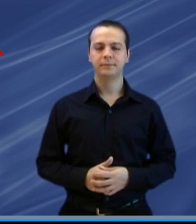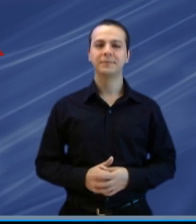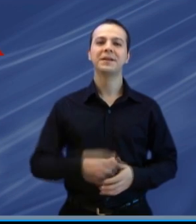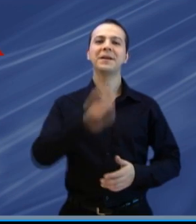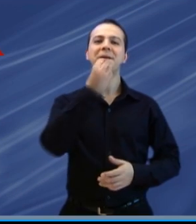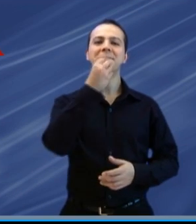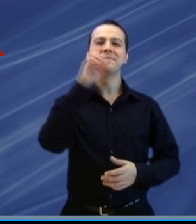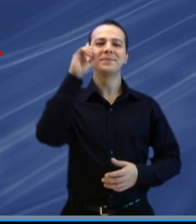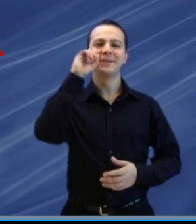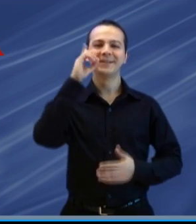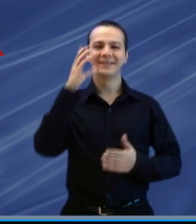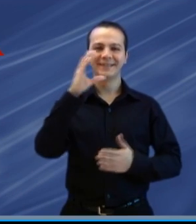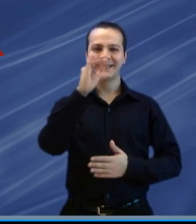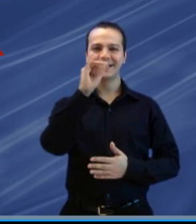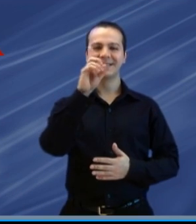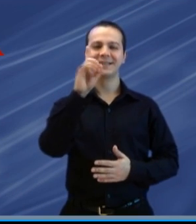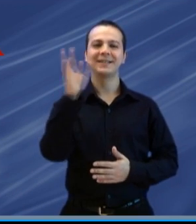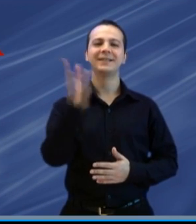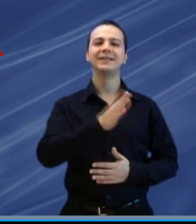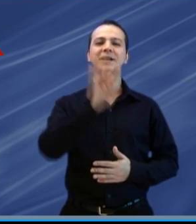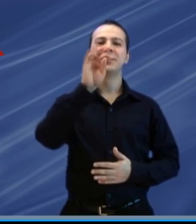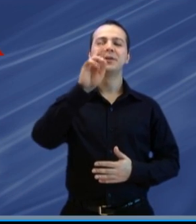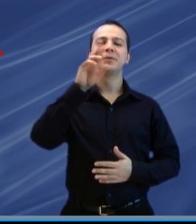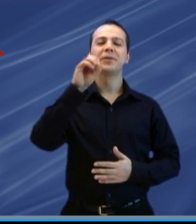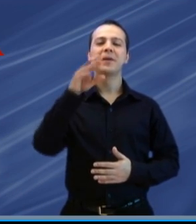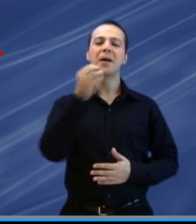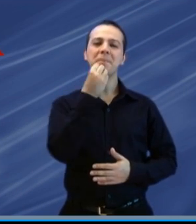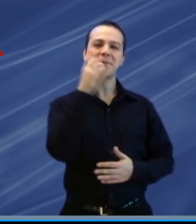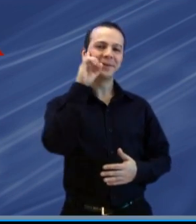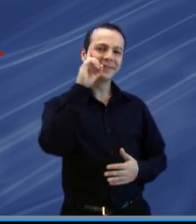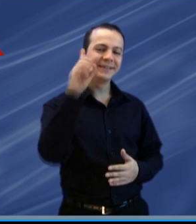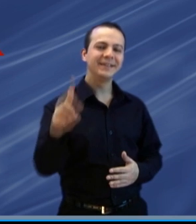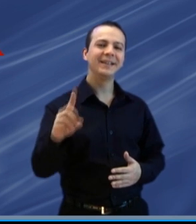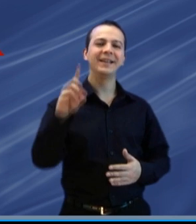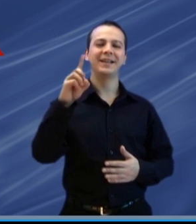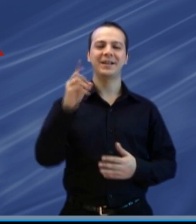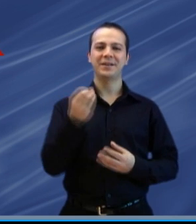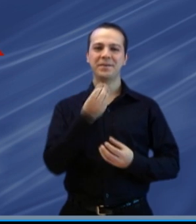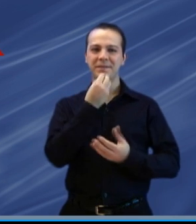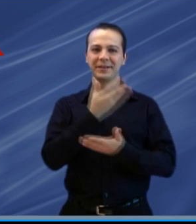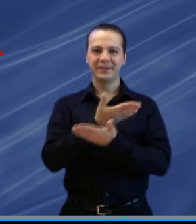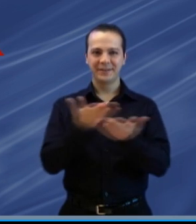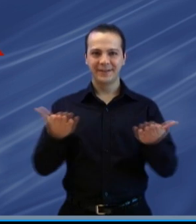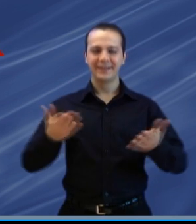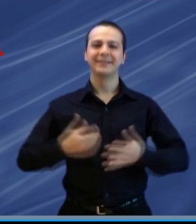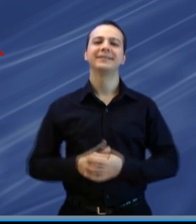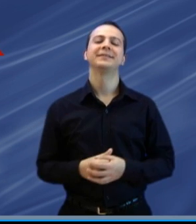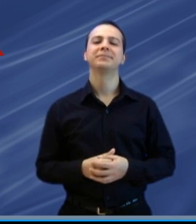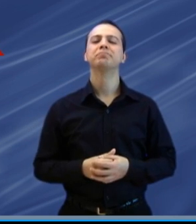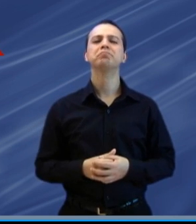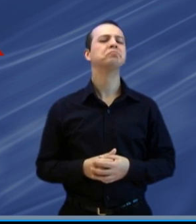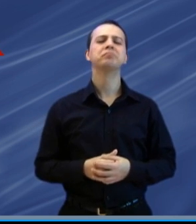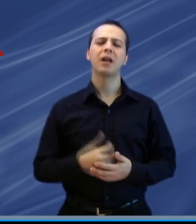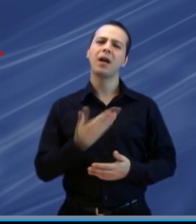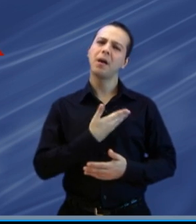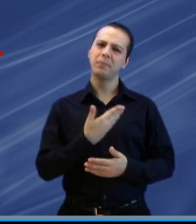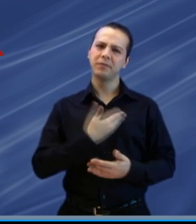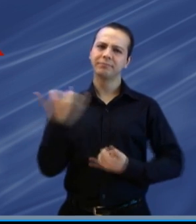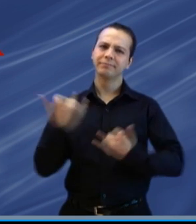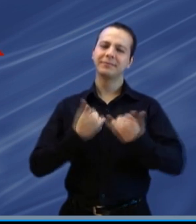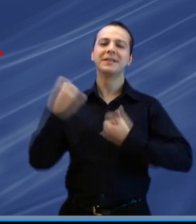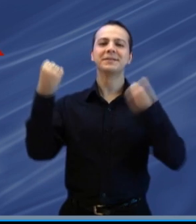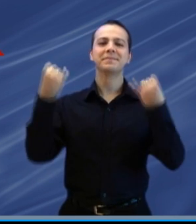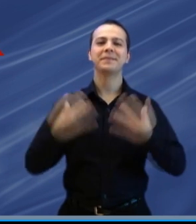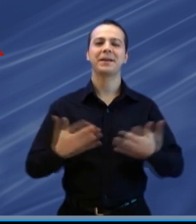Muito bom dia para você, Círio Torquato, tudo bem? Bom dia, Milton, e boa semana para todos aí. Sem dúvida. Meu amigo, conta para mim uma coisa